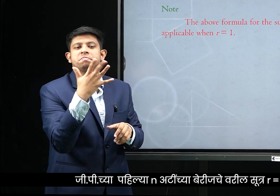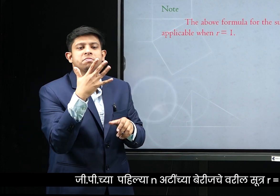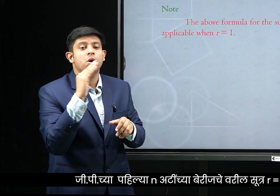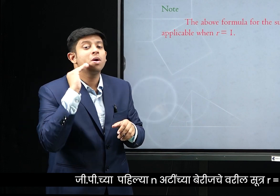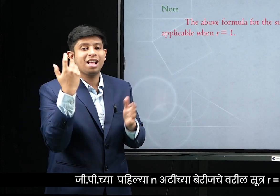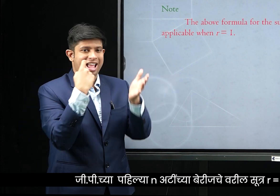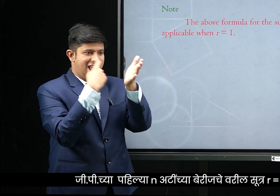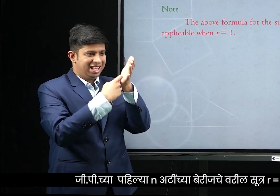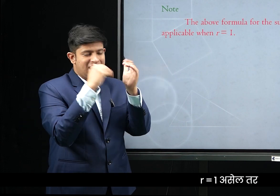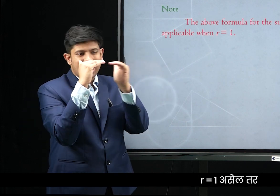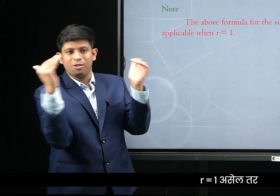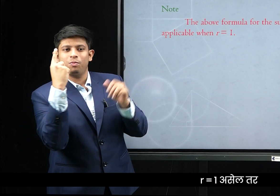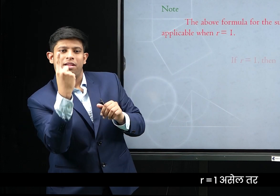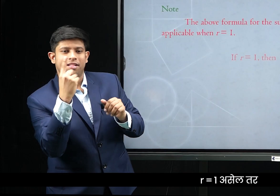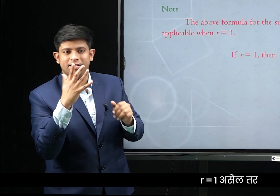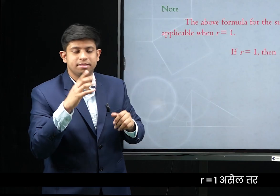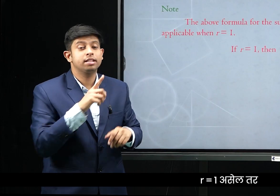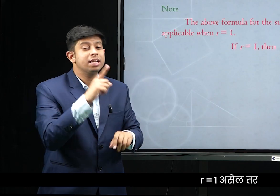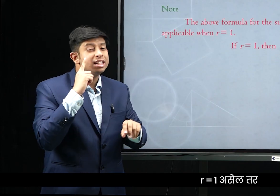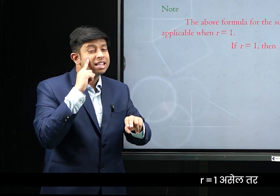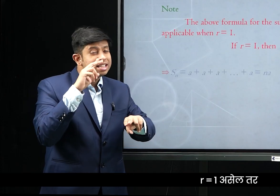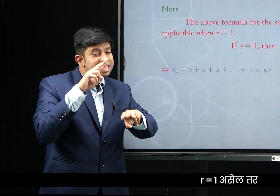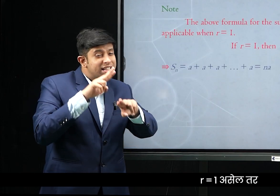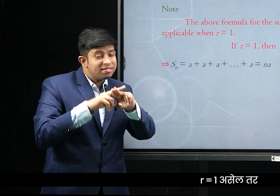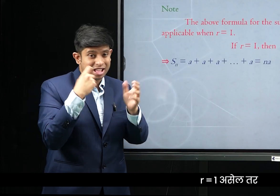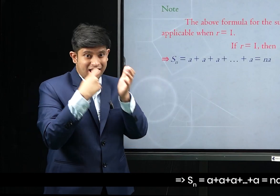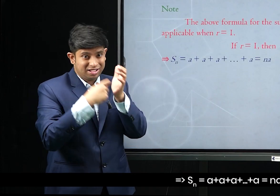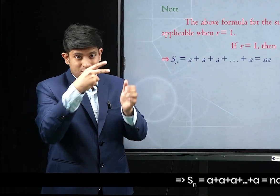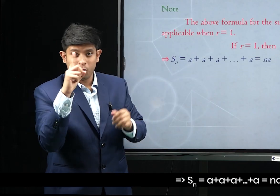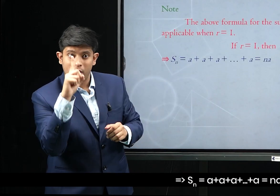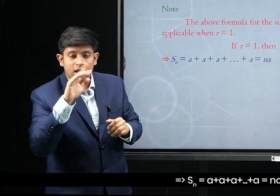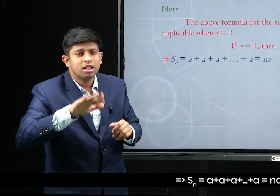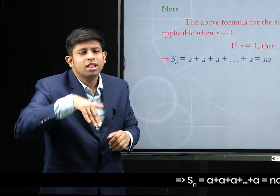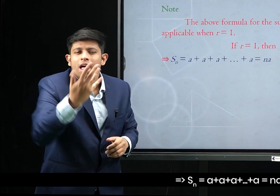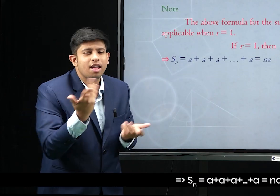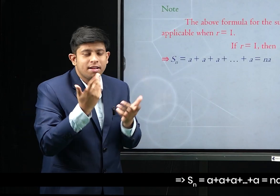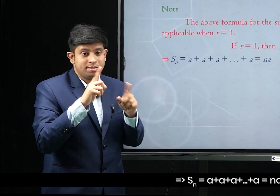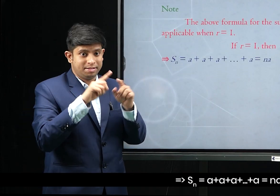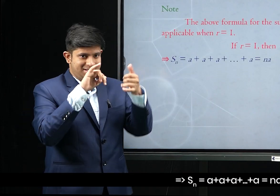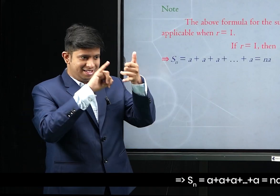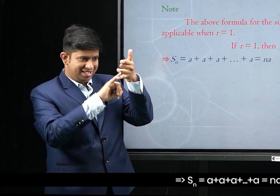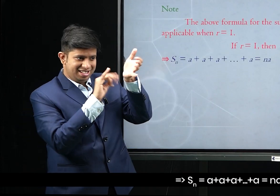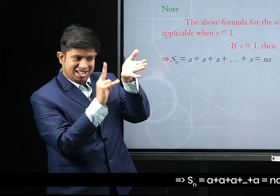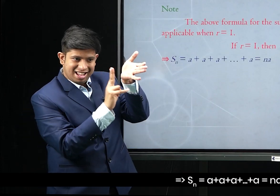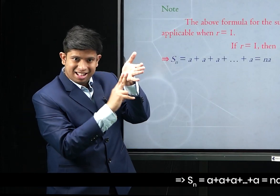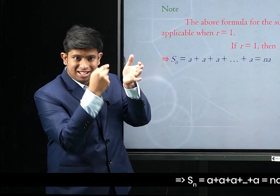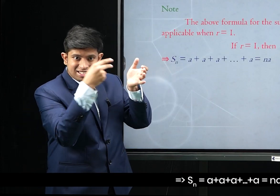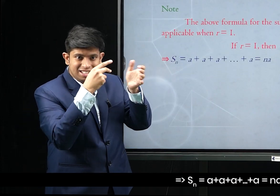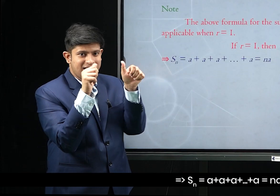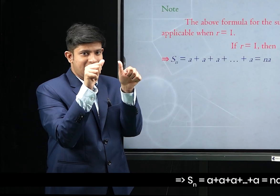लागू होत नाही. R इज इक्वल टू 1 असेल तर Sn इज इक्वल टू A प्लस A प्लस A प्लस A इज